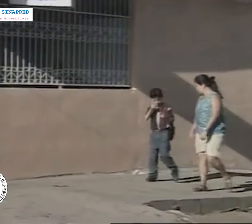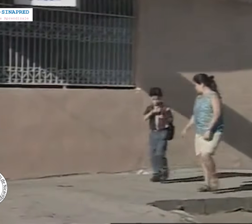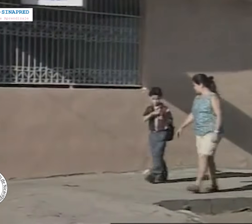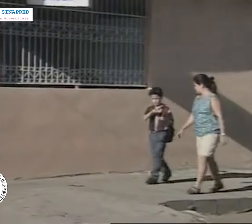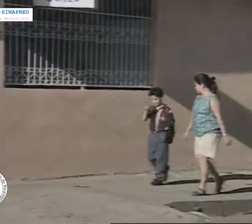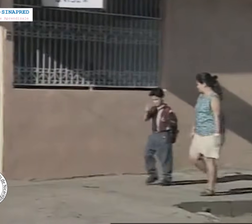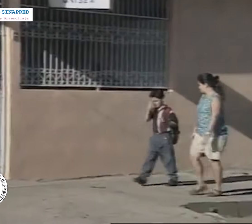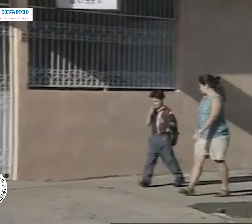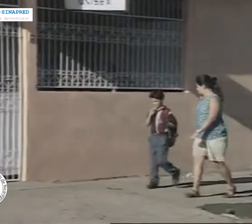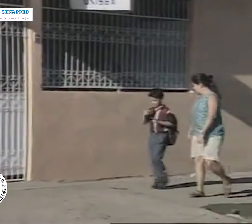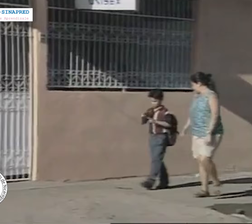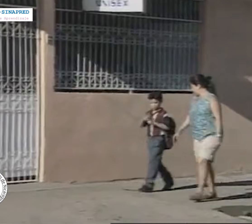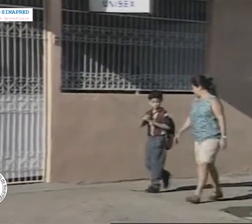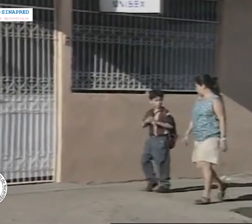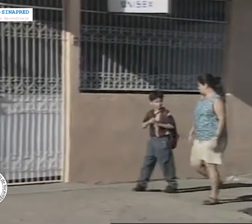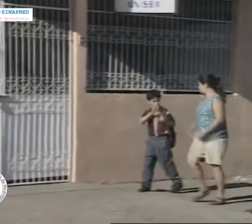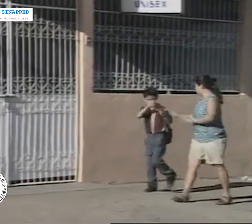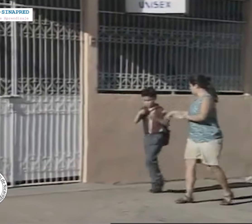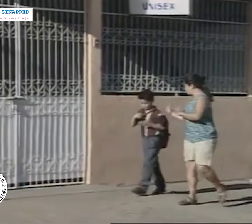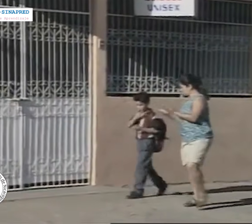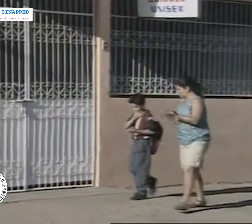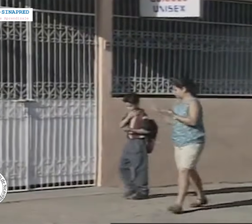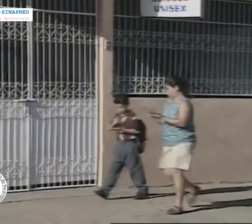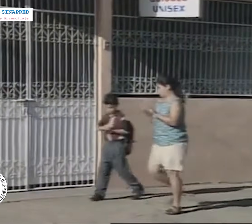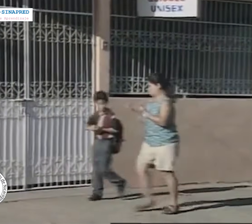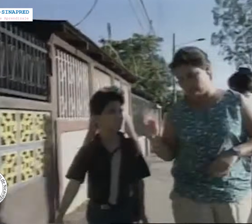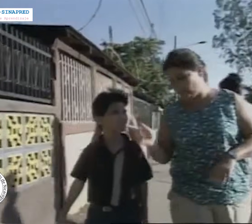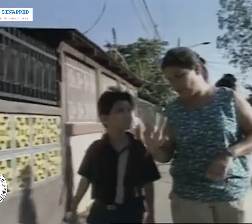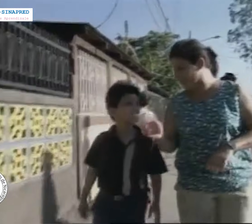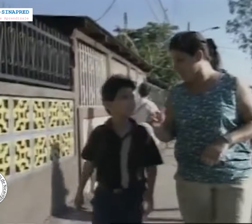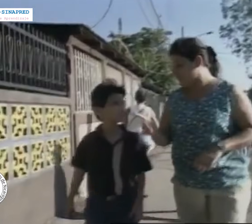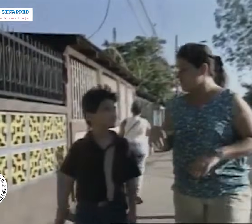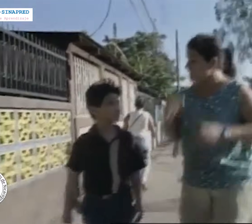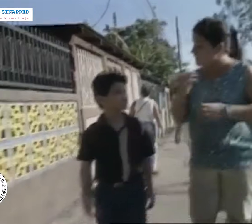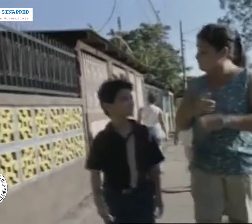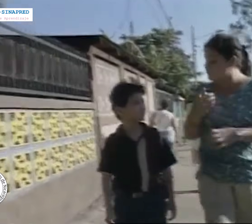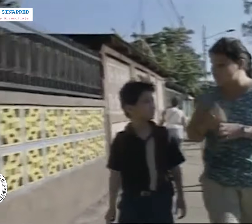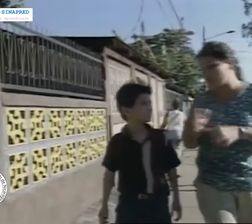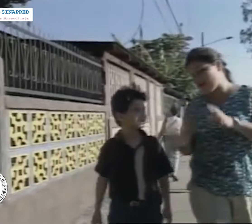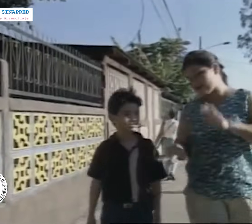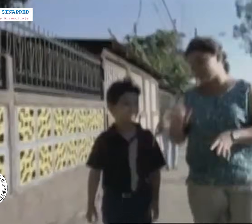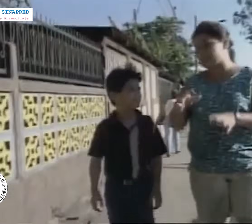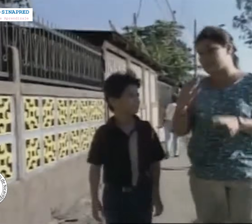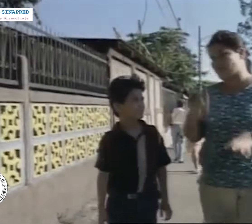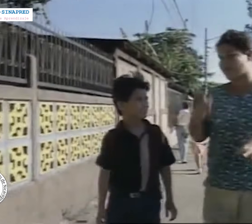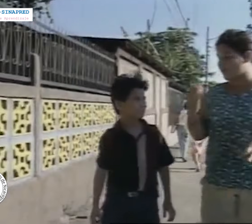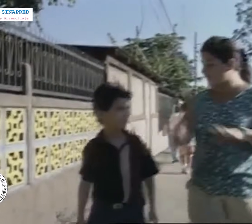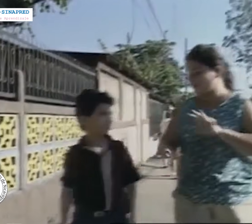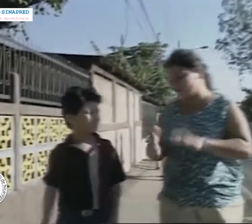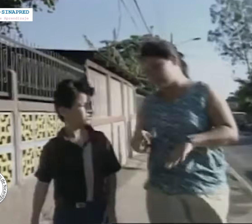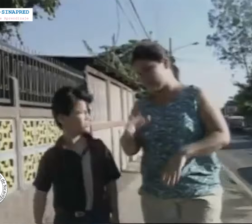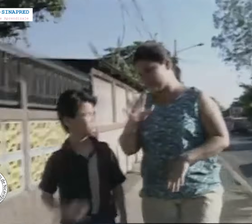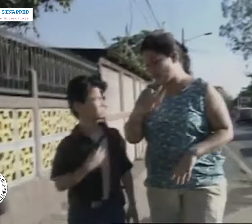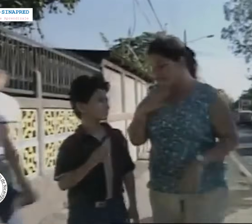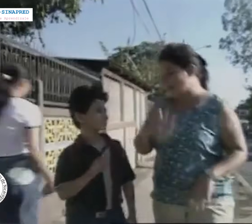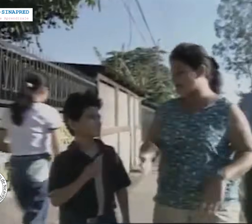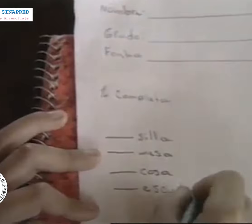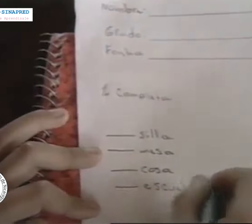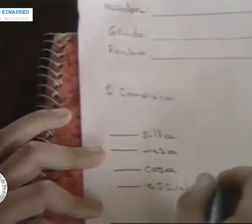niños generan el lenguaje y hemos podido registrar lo sucedido con un gran detalle científico. Y es la primera y la